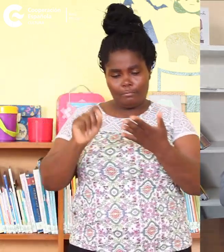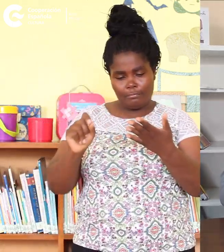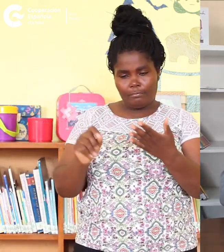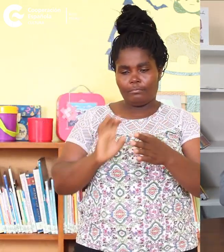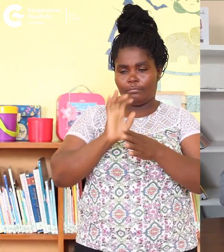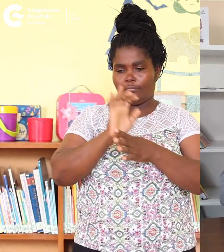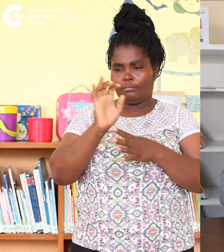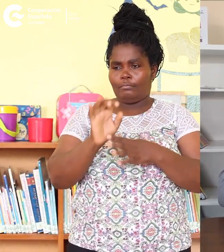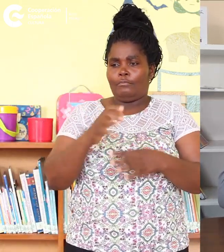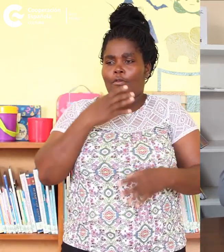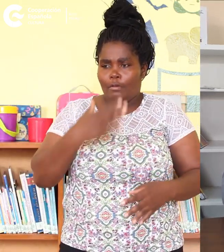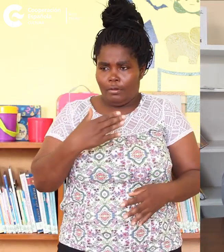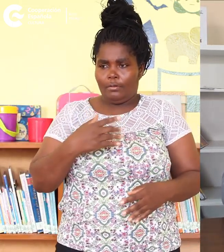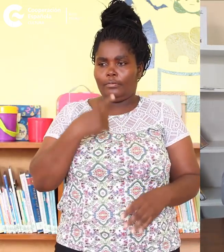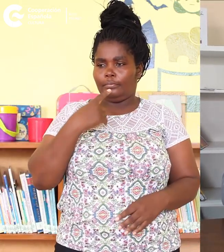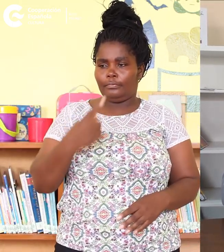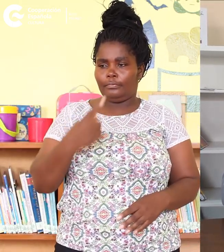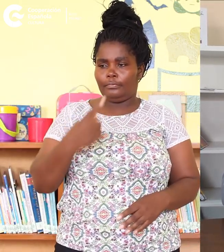Tose un poco y se pone a hablar.